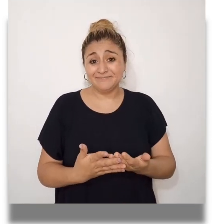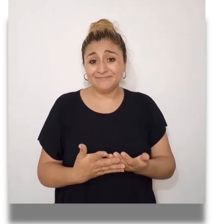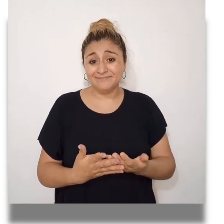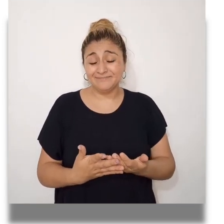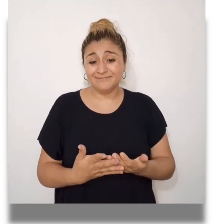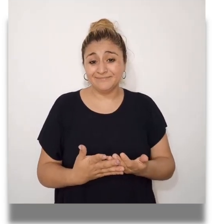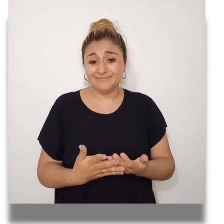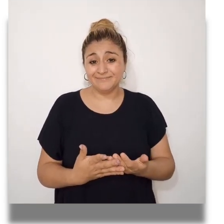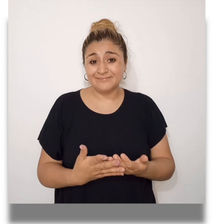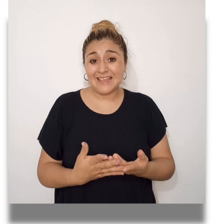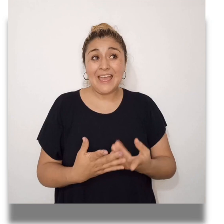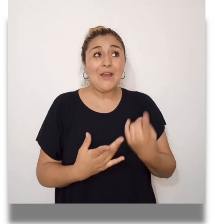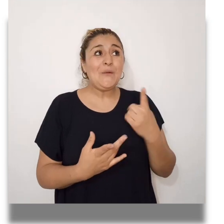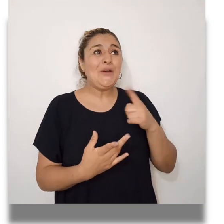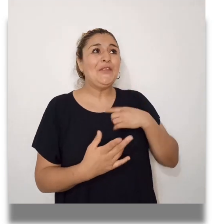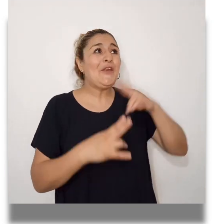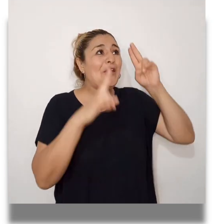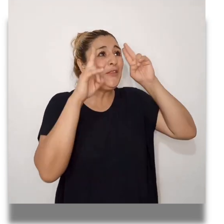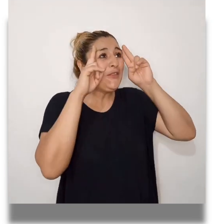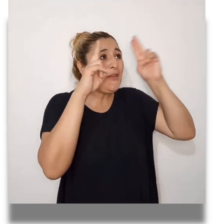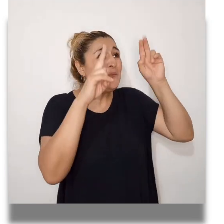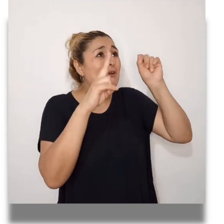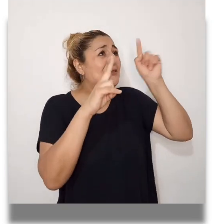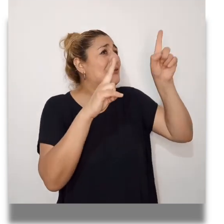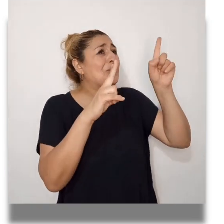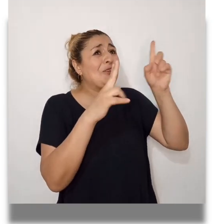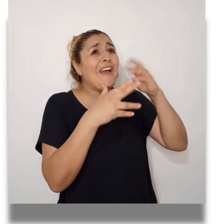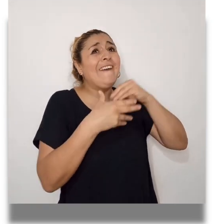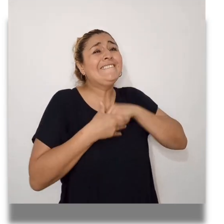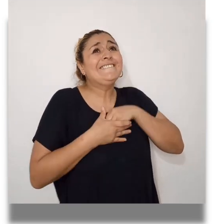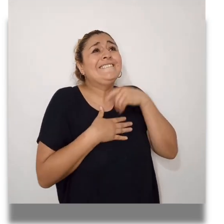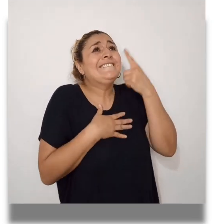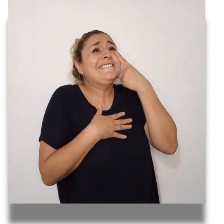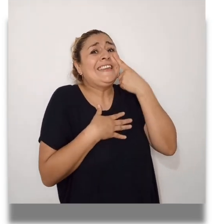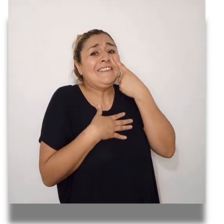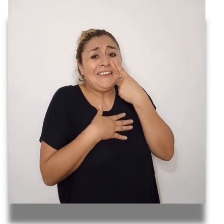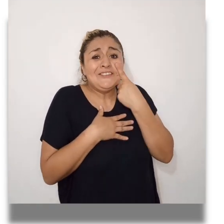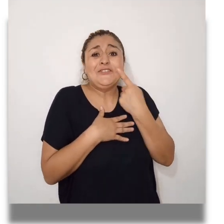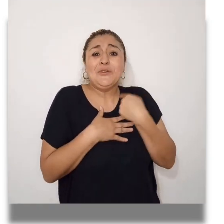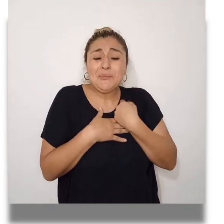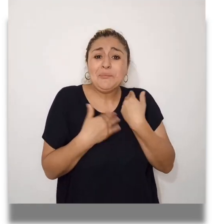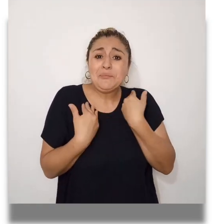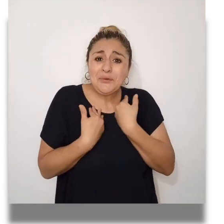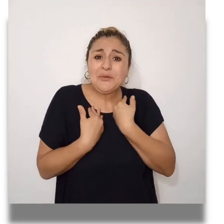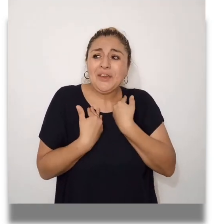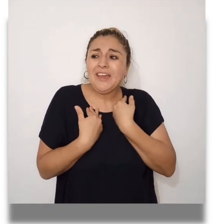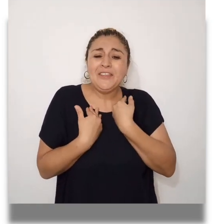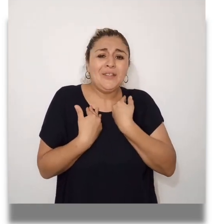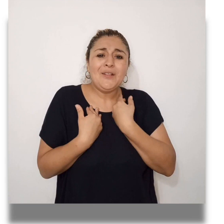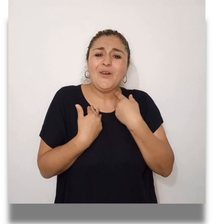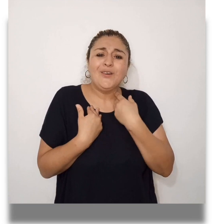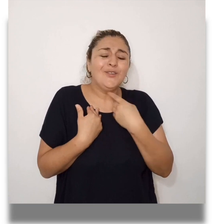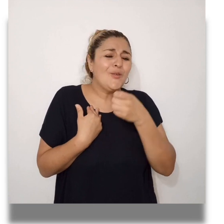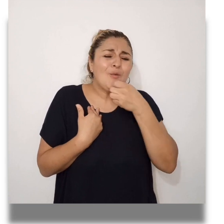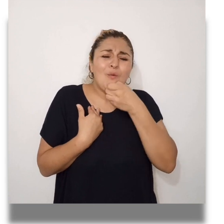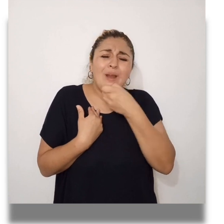Tener el temor de Dios es estar dispuesto a renunciar a todo para seguirlo.